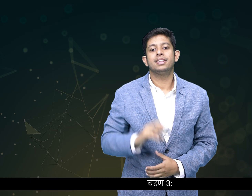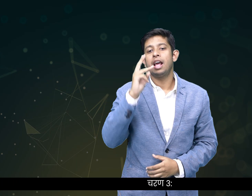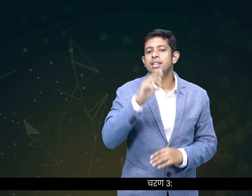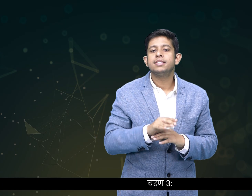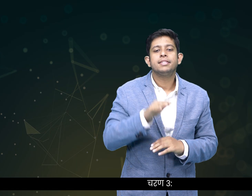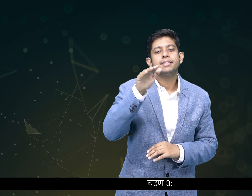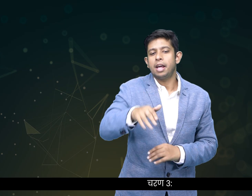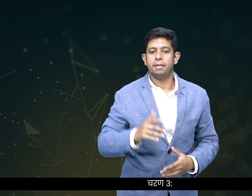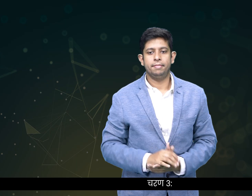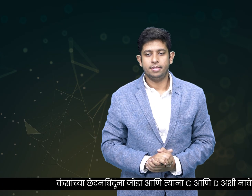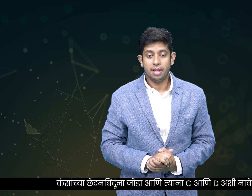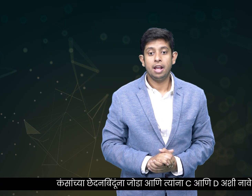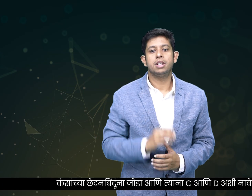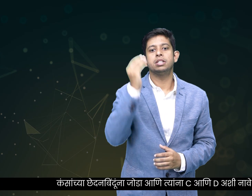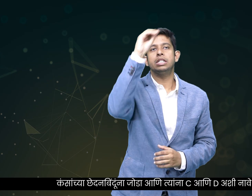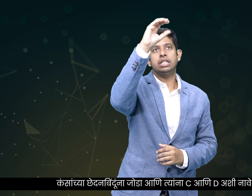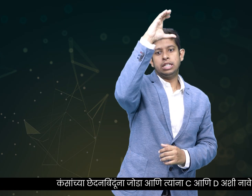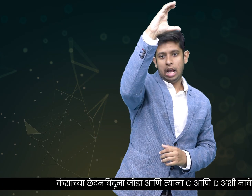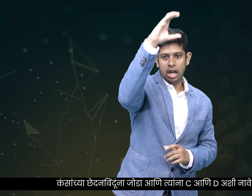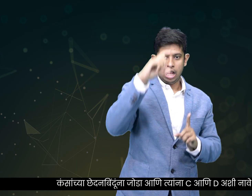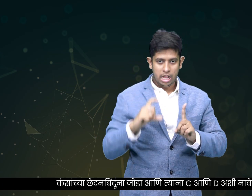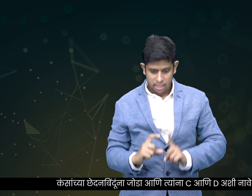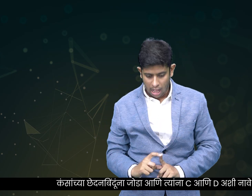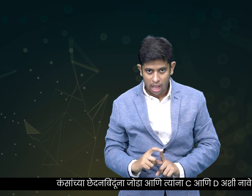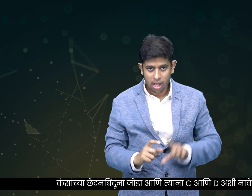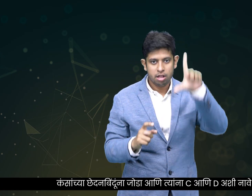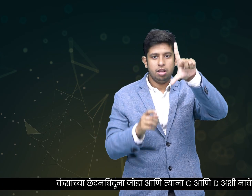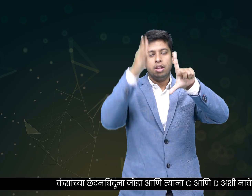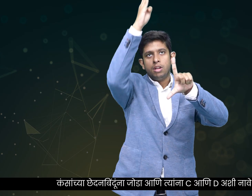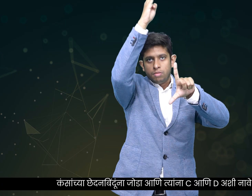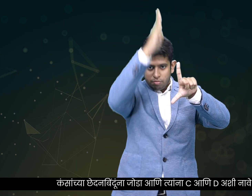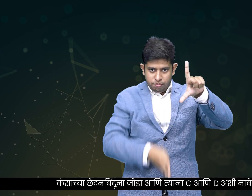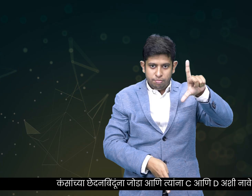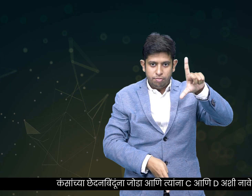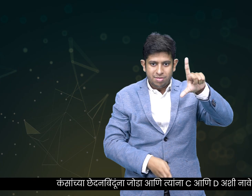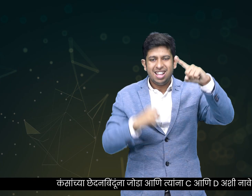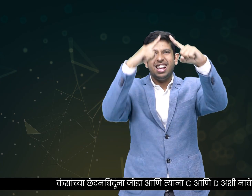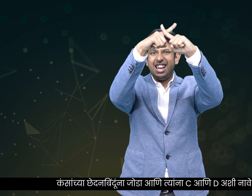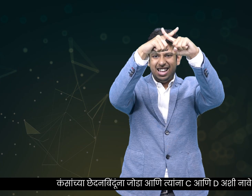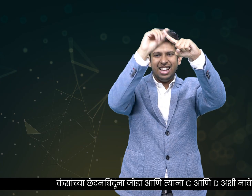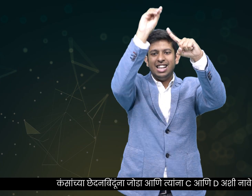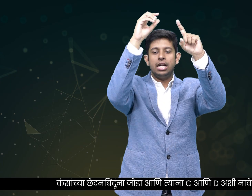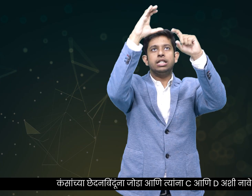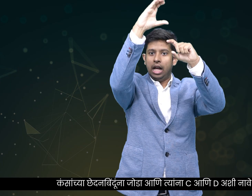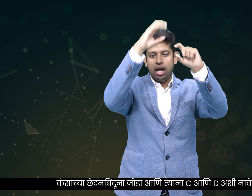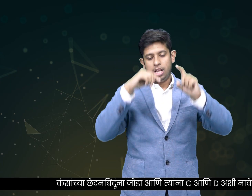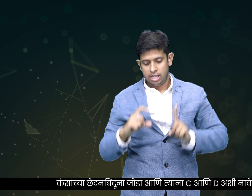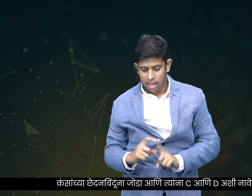चरण 3. कंसाच्या छेदनबिंदूंना जोडा आणि त्यांना CD, C आणि D अशी नावे द्या.